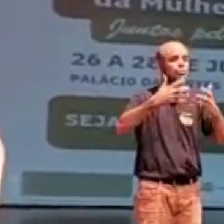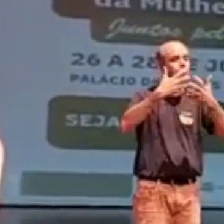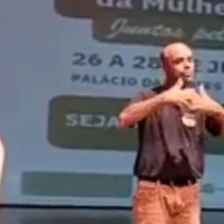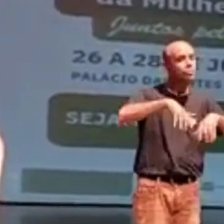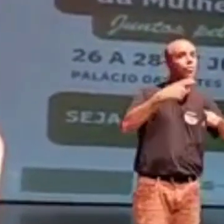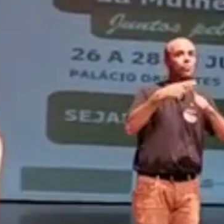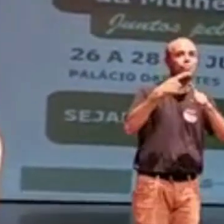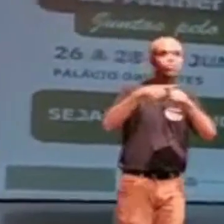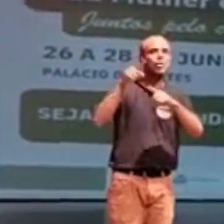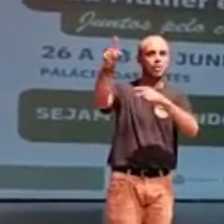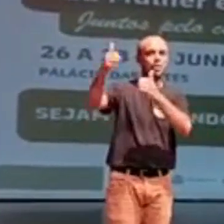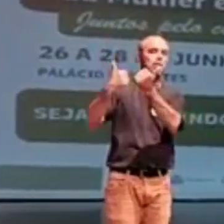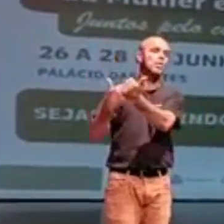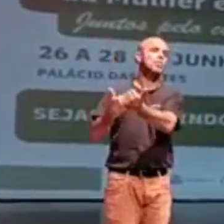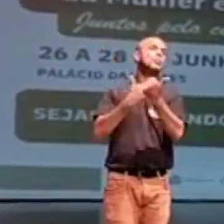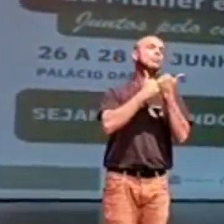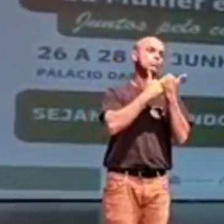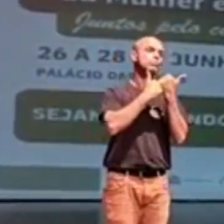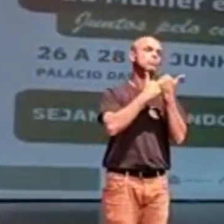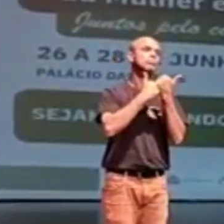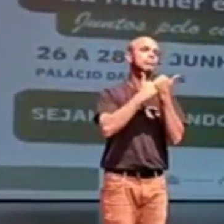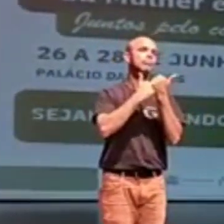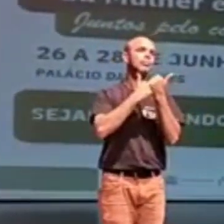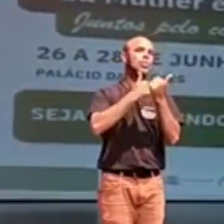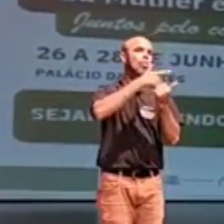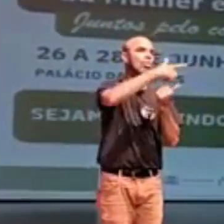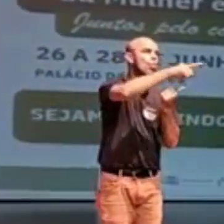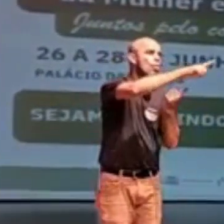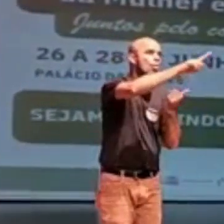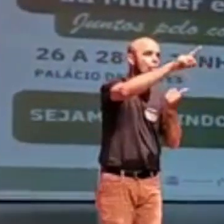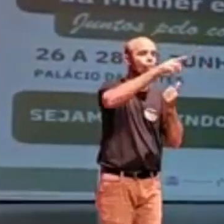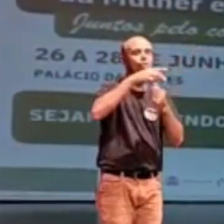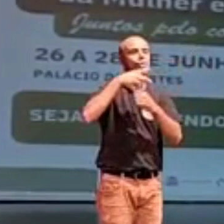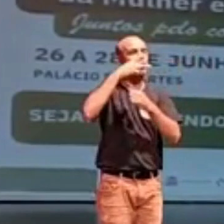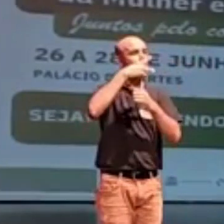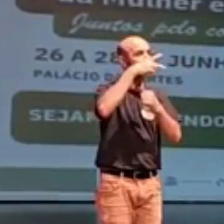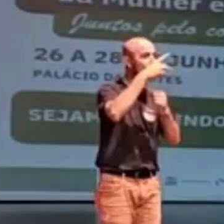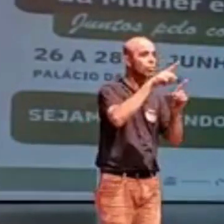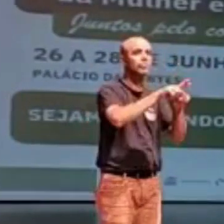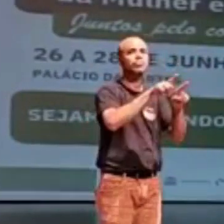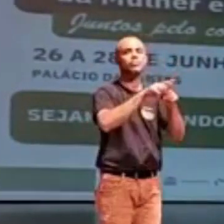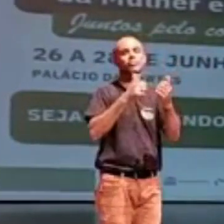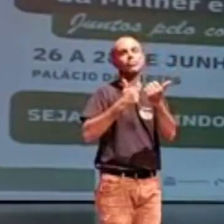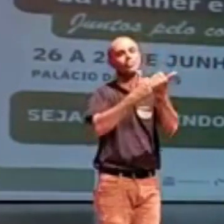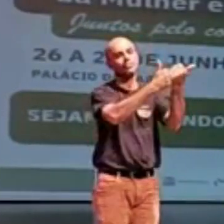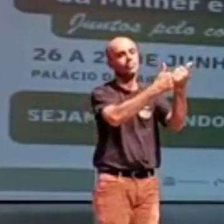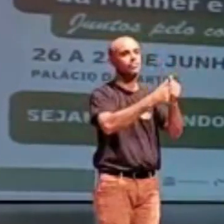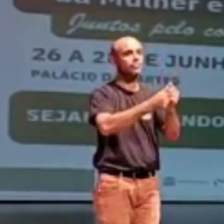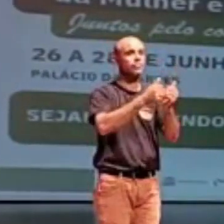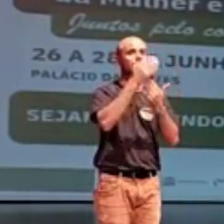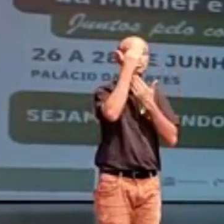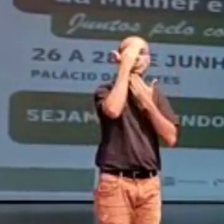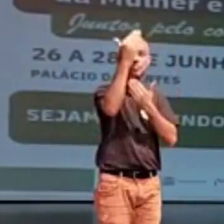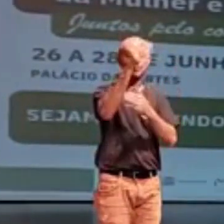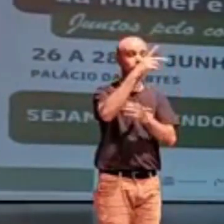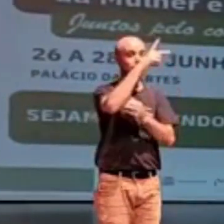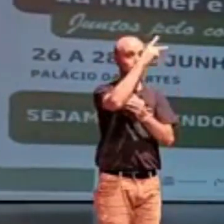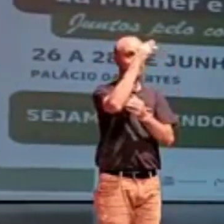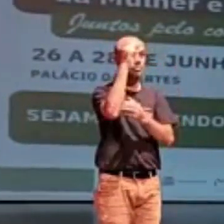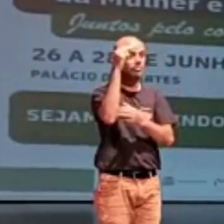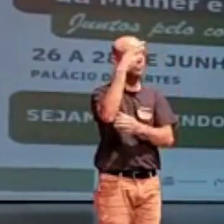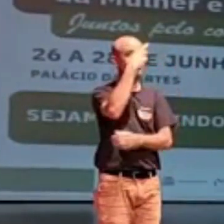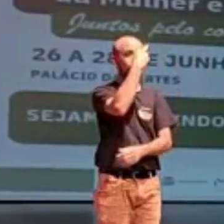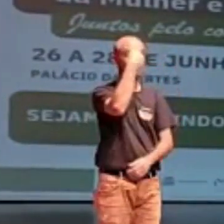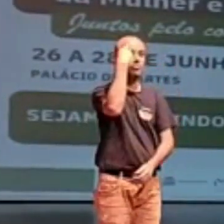é porque eles me apoiam, né, e apoiam as outras vereadoras. Eu também gostaria de agradecer a prefeita Raquel Kine,